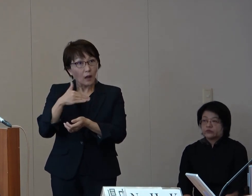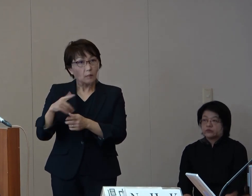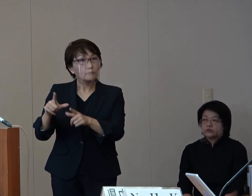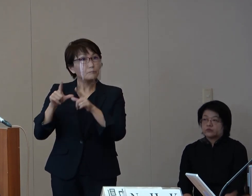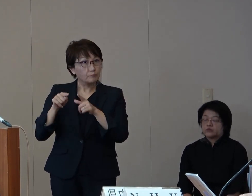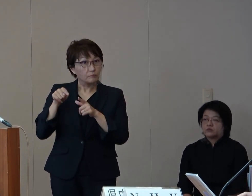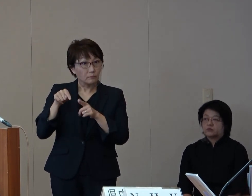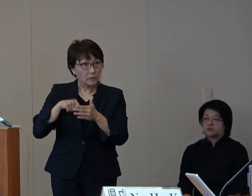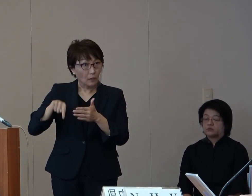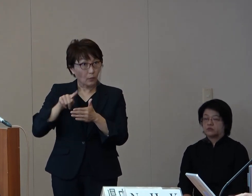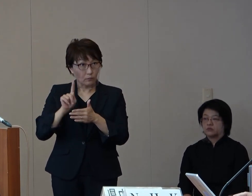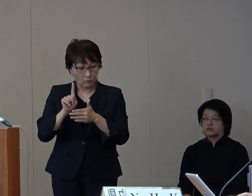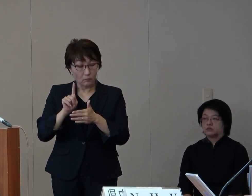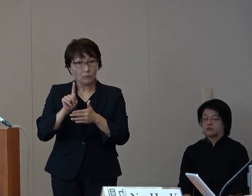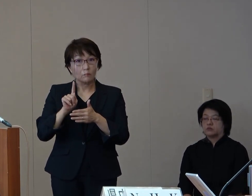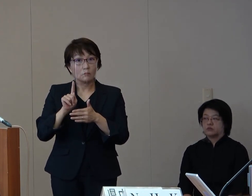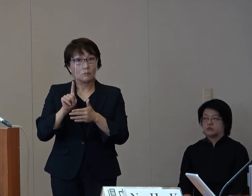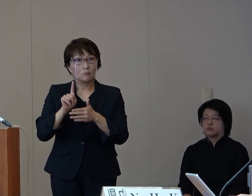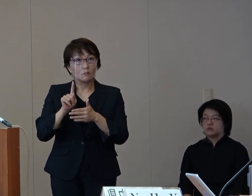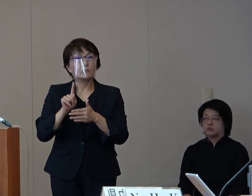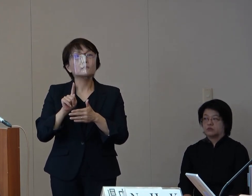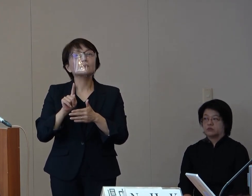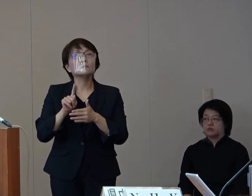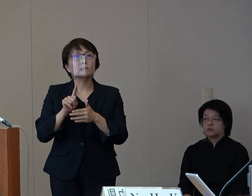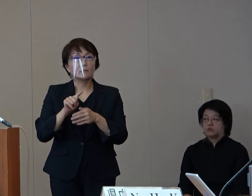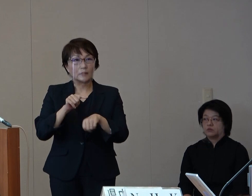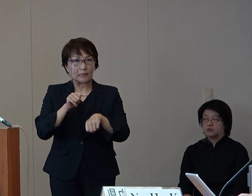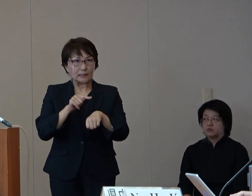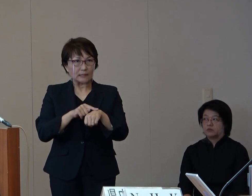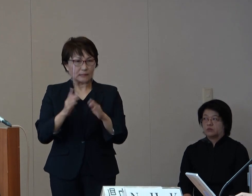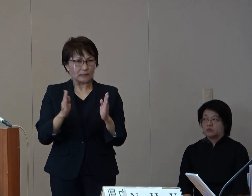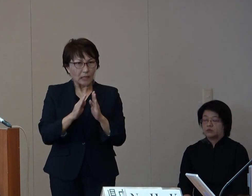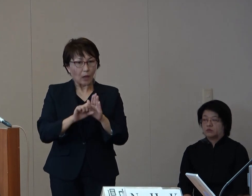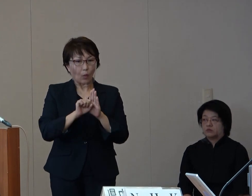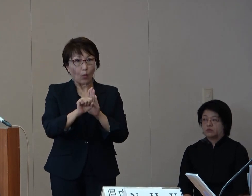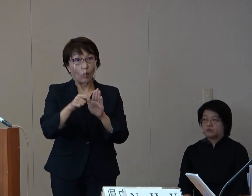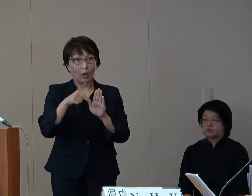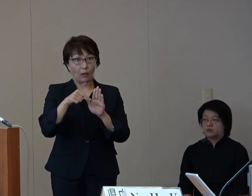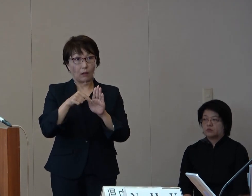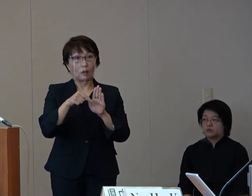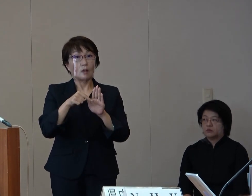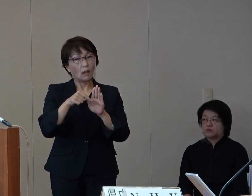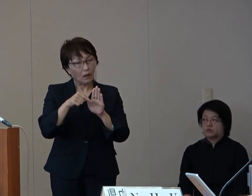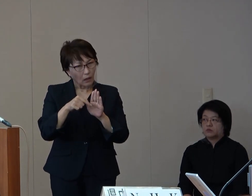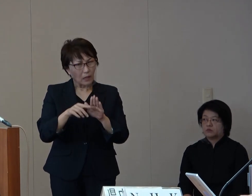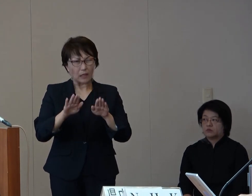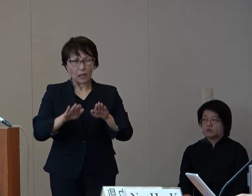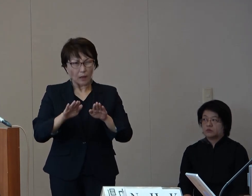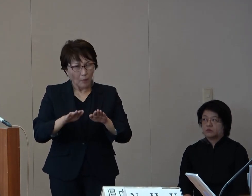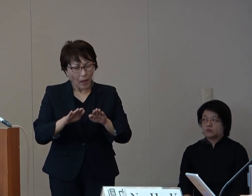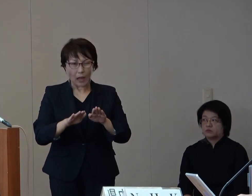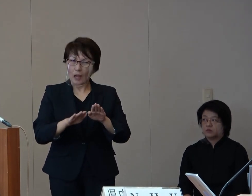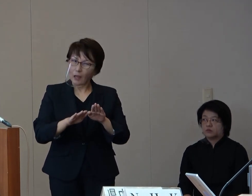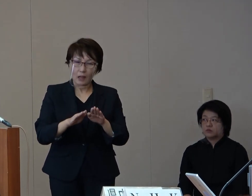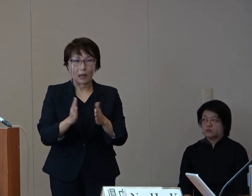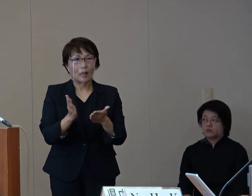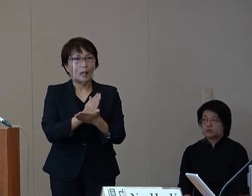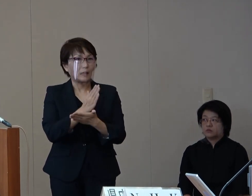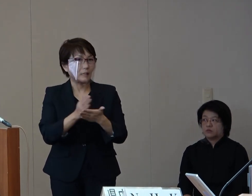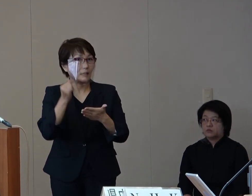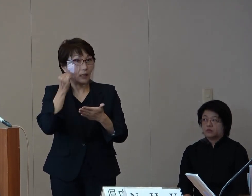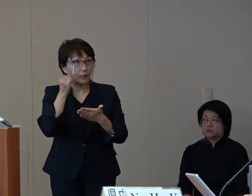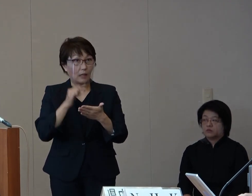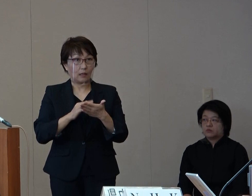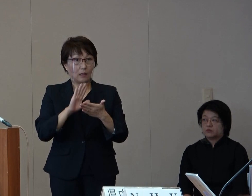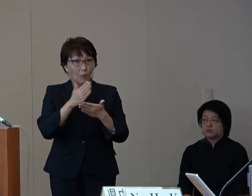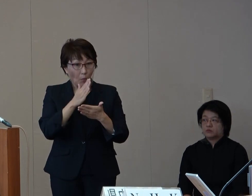あのーんギタンの効果についつはのない今の段階のハンドできないけれど